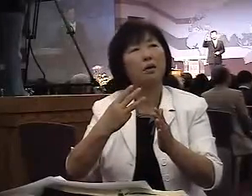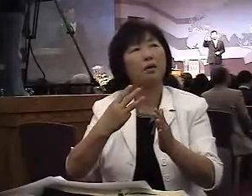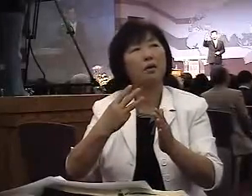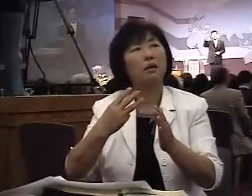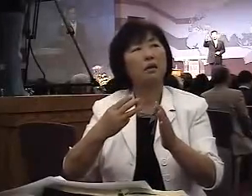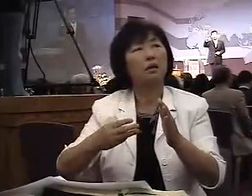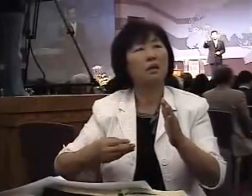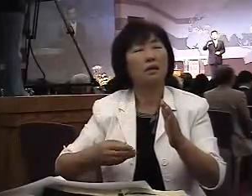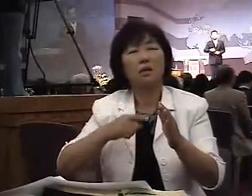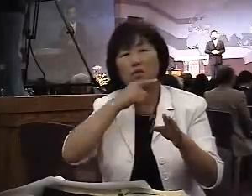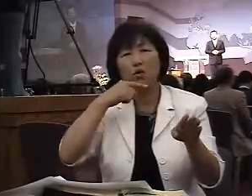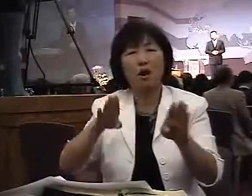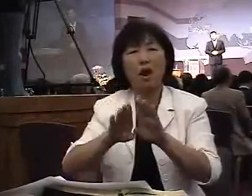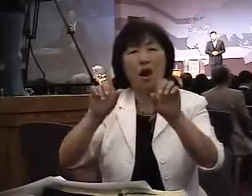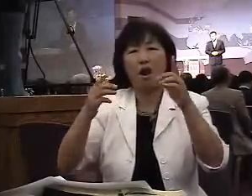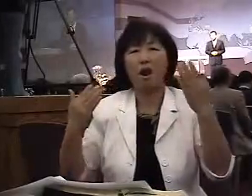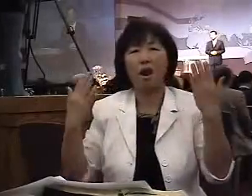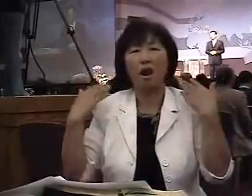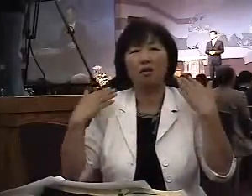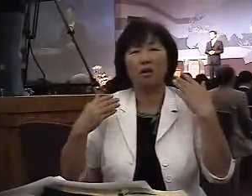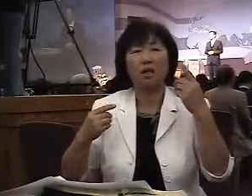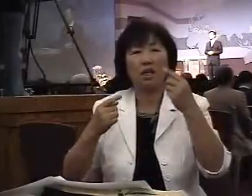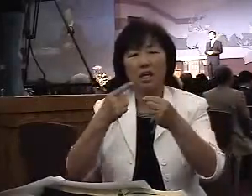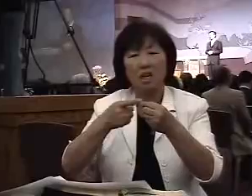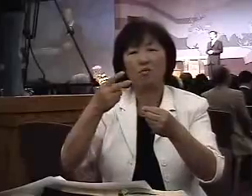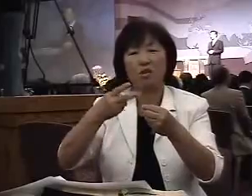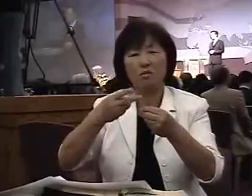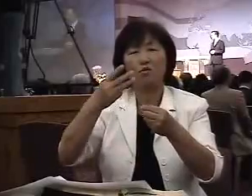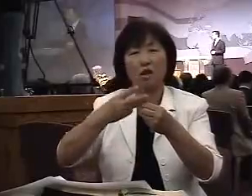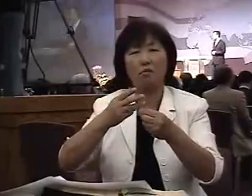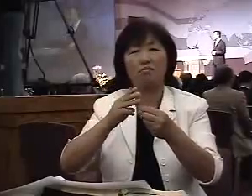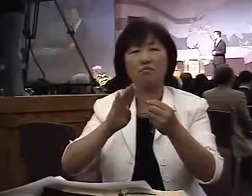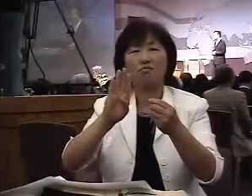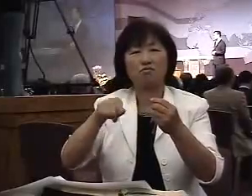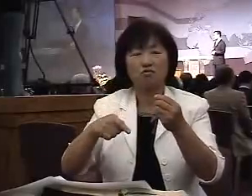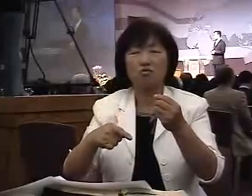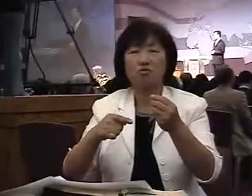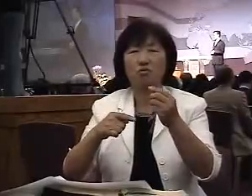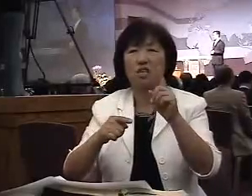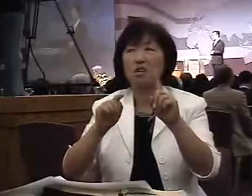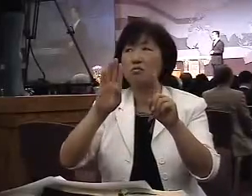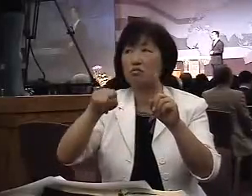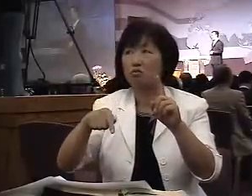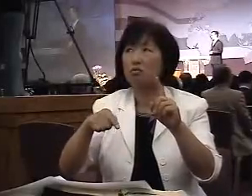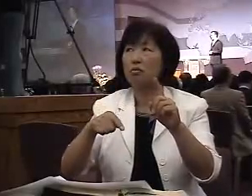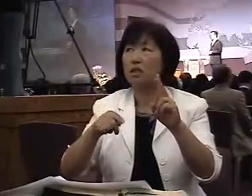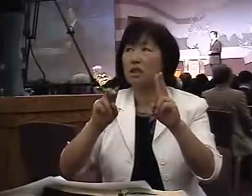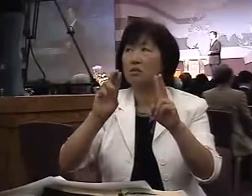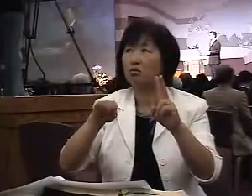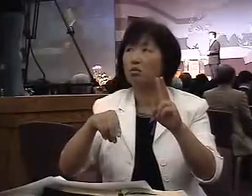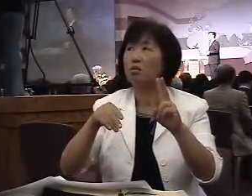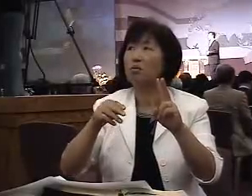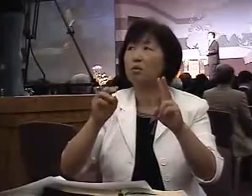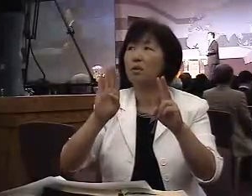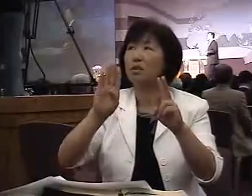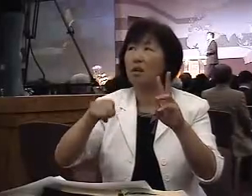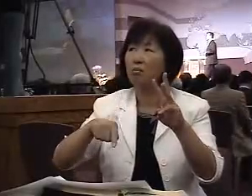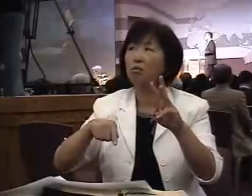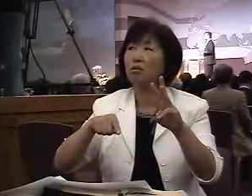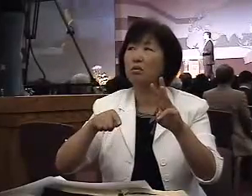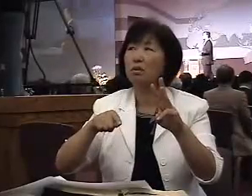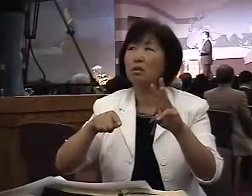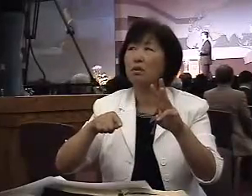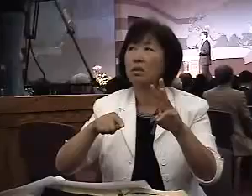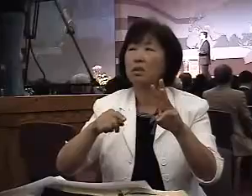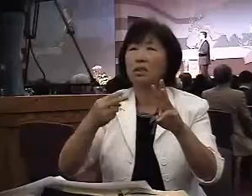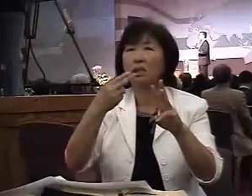아이들이 1, 2, 3, 4때 모이고 있습니다. 엄청난 숫자입니다. 하나님께서 정말